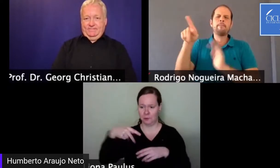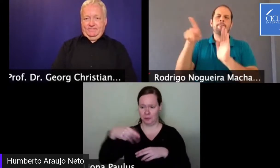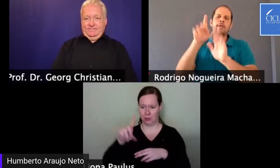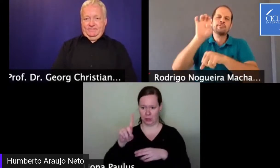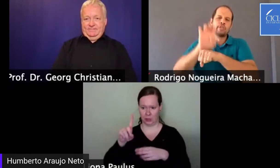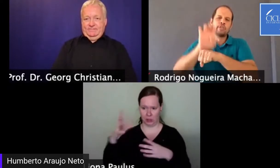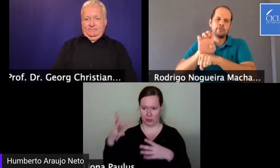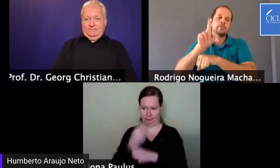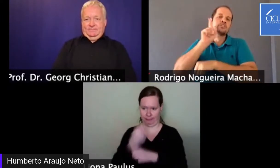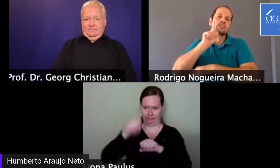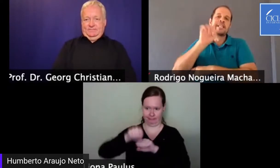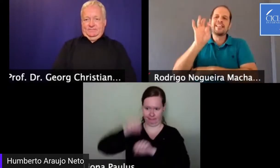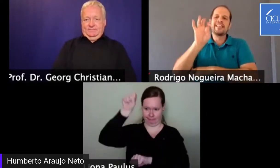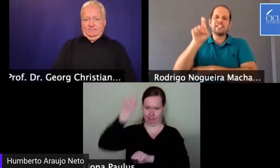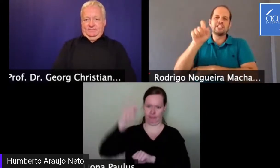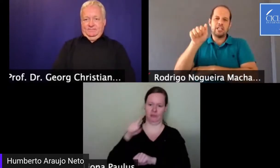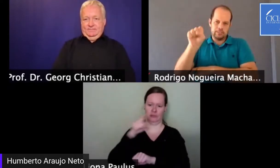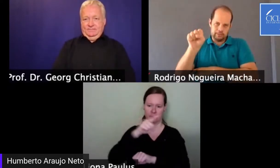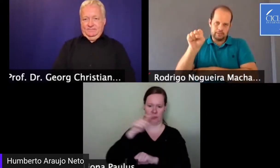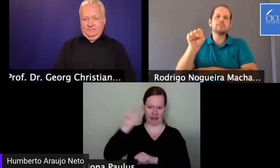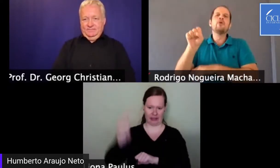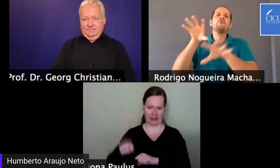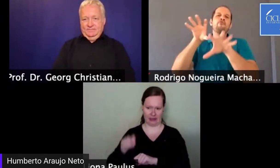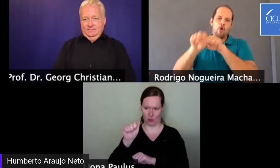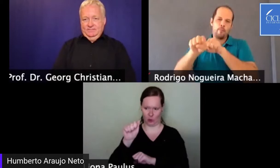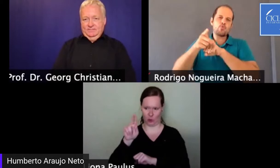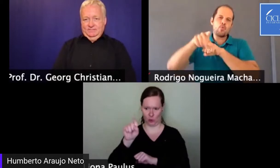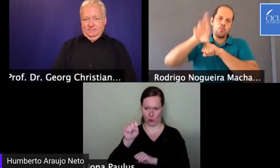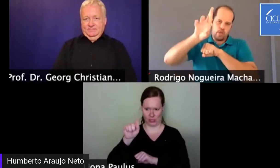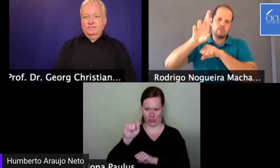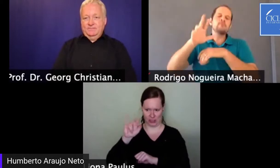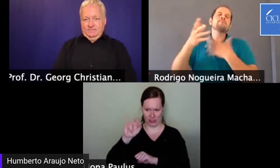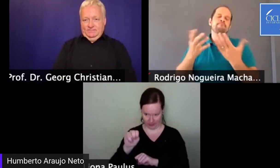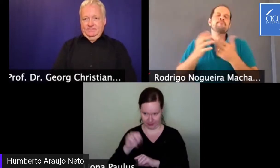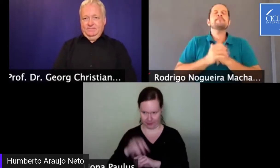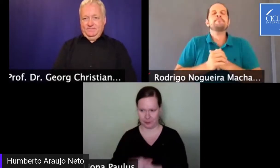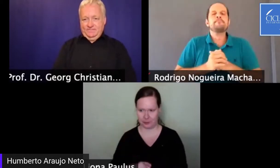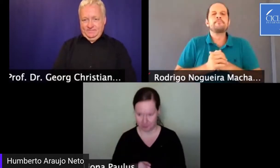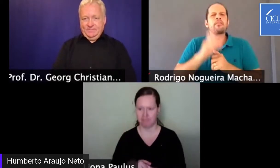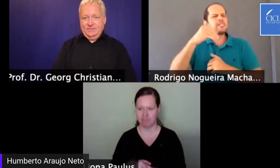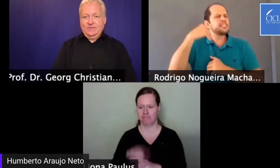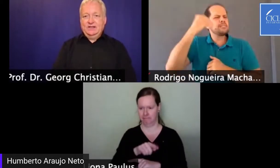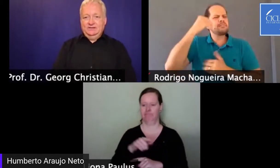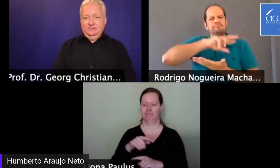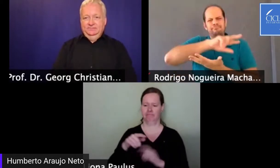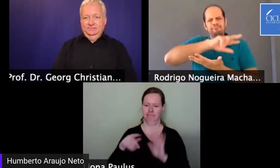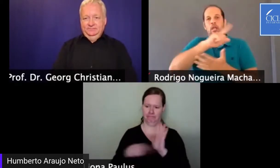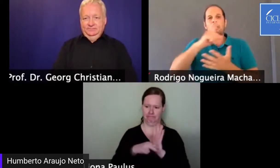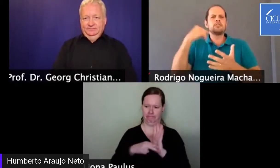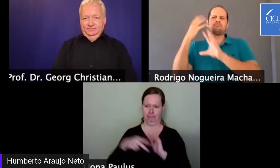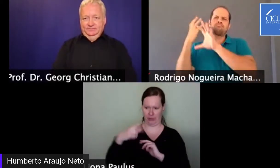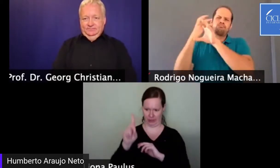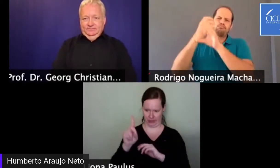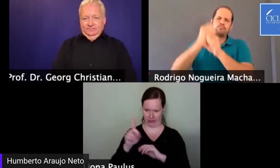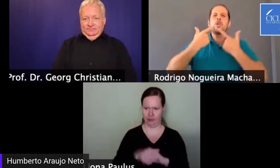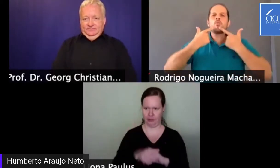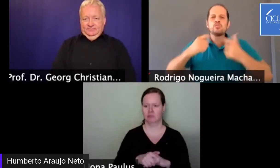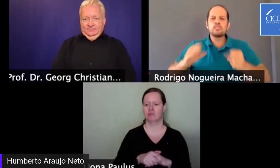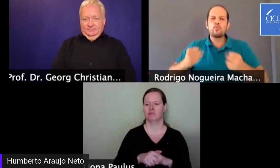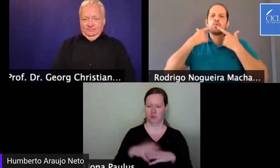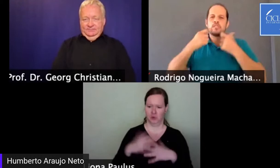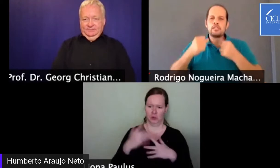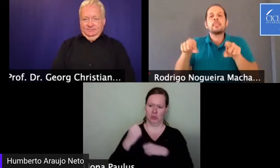formação pela Universidade do Texas, que foi onde ele desenvolveu o seu doutorado e tem